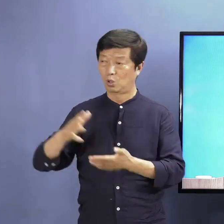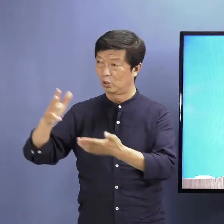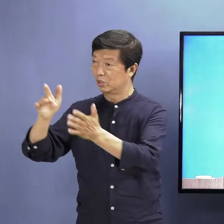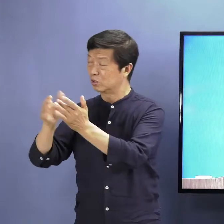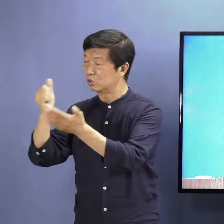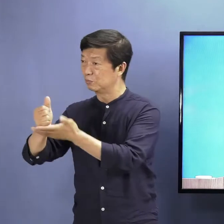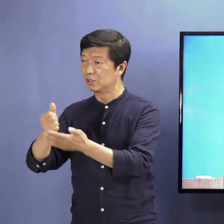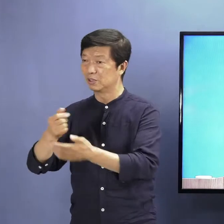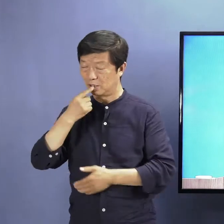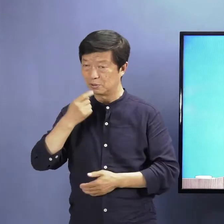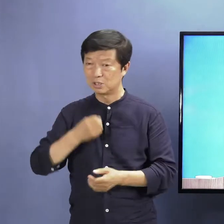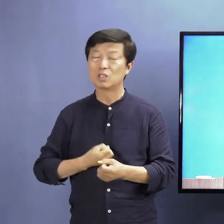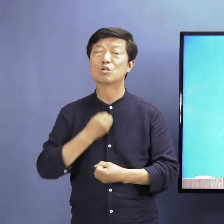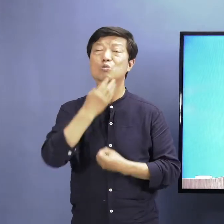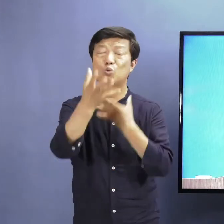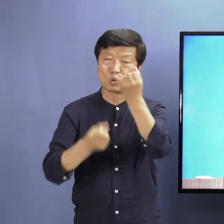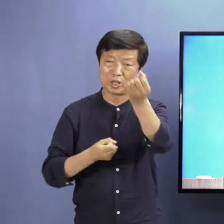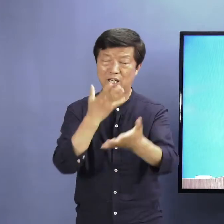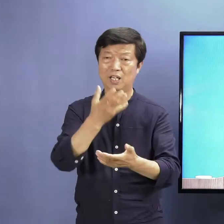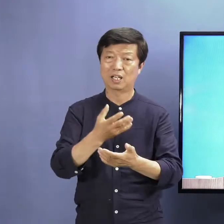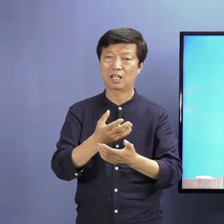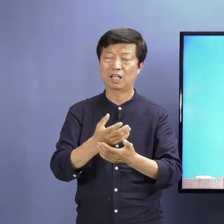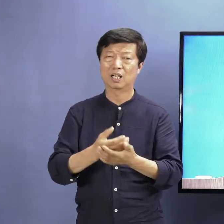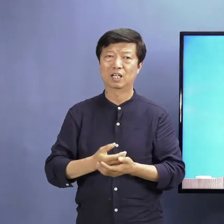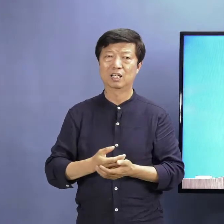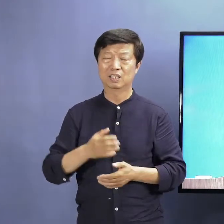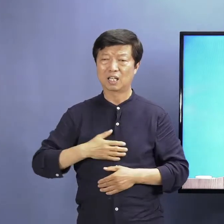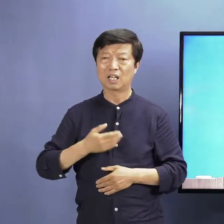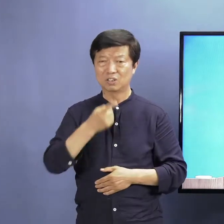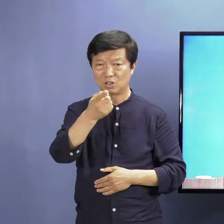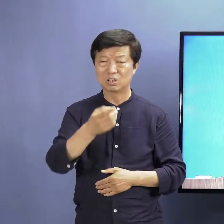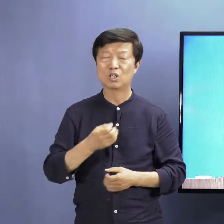토하여버리리라. 내가 너에 대해서 막 토하고 싶다.